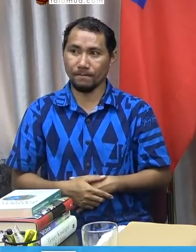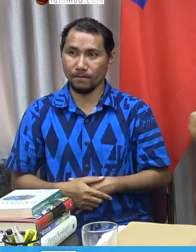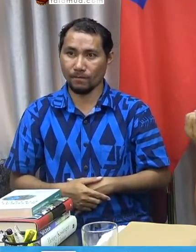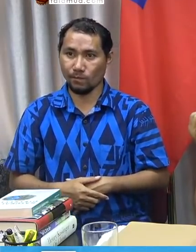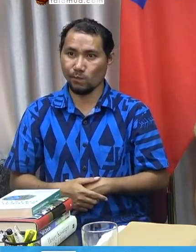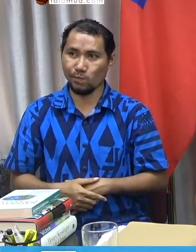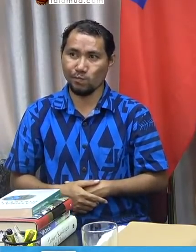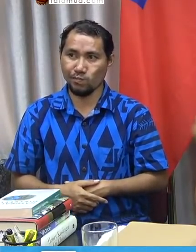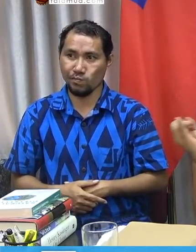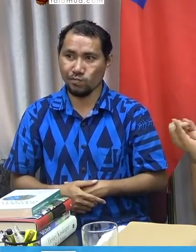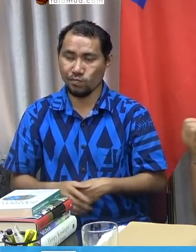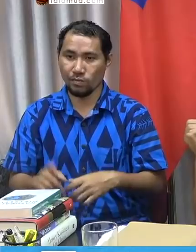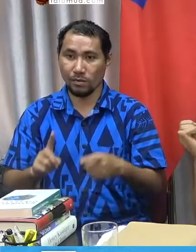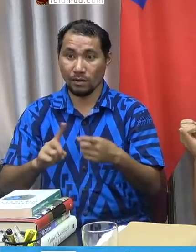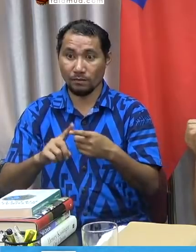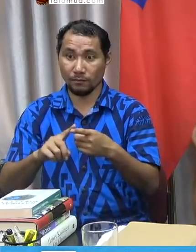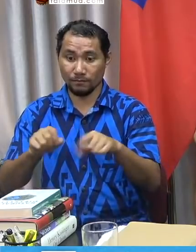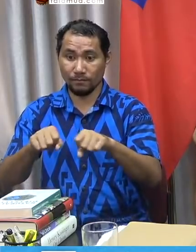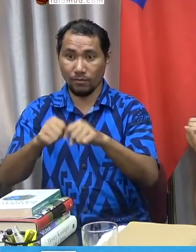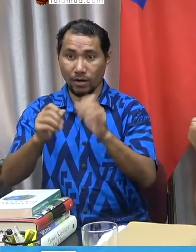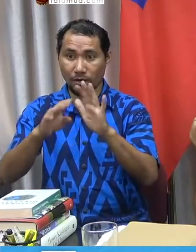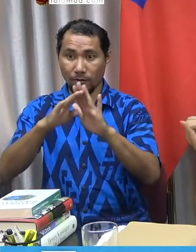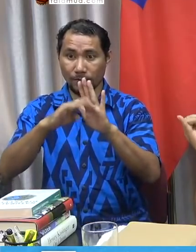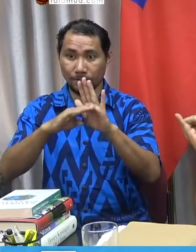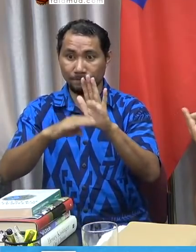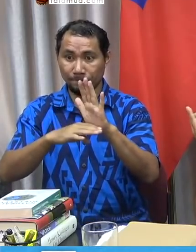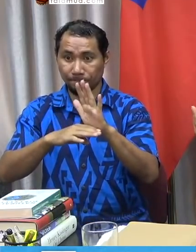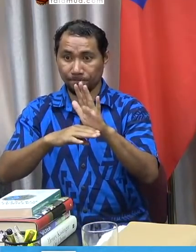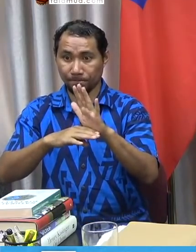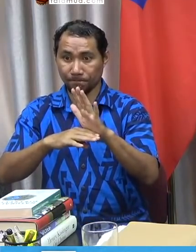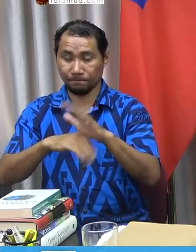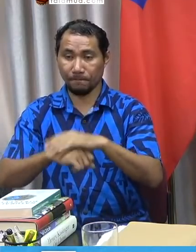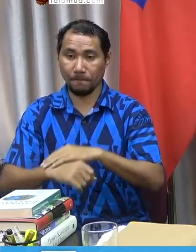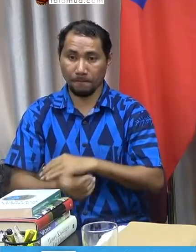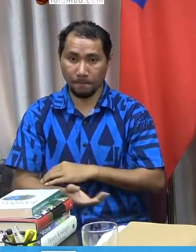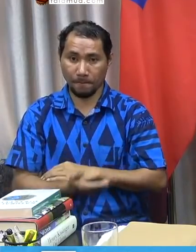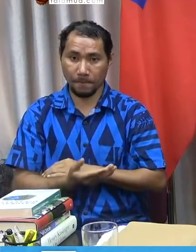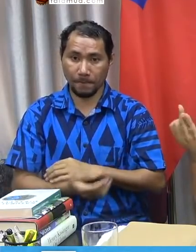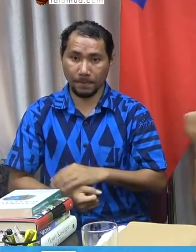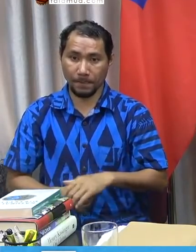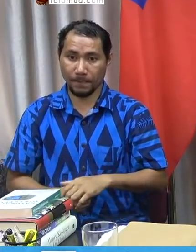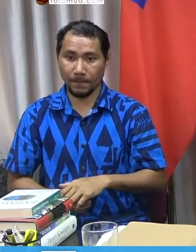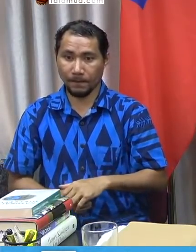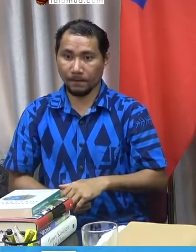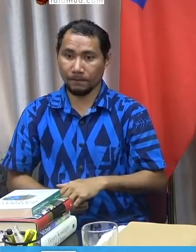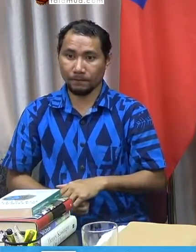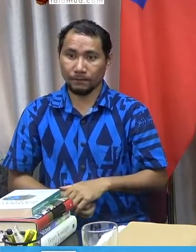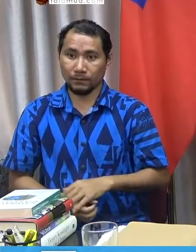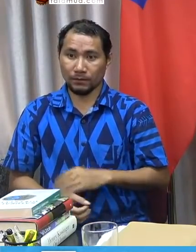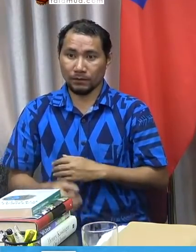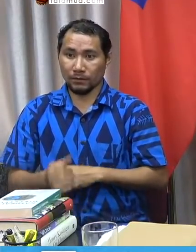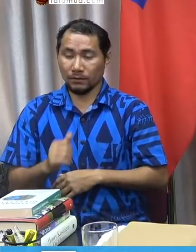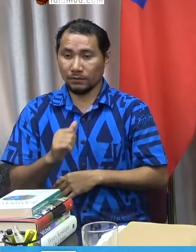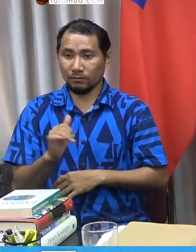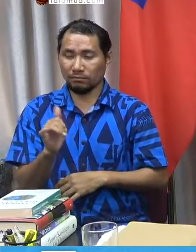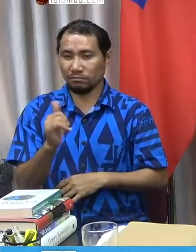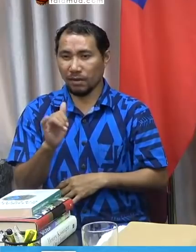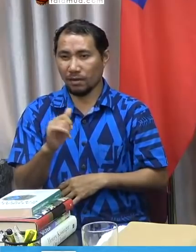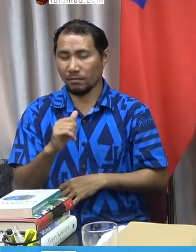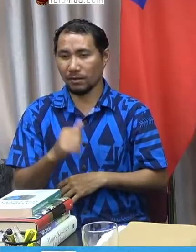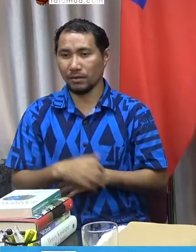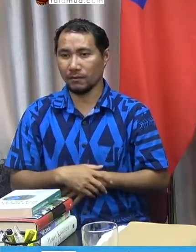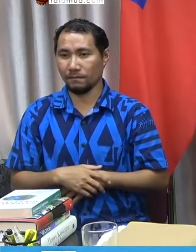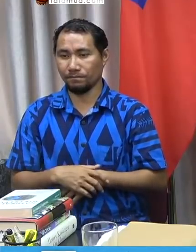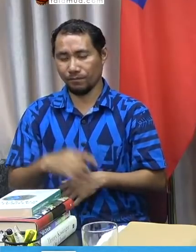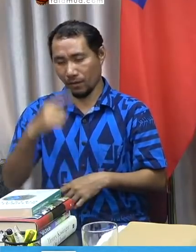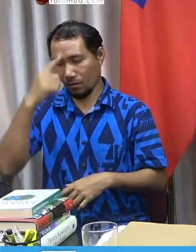O tūlanga soringa tūla whono, Mr. Mill. Ia, polele ato tō marosi o